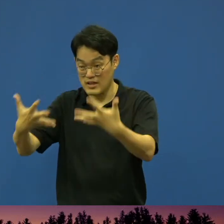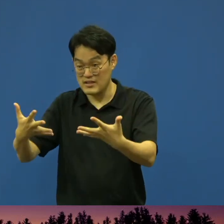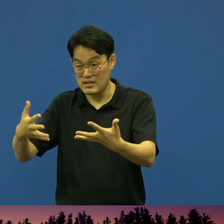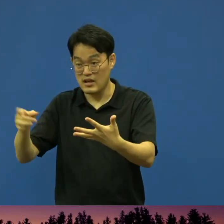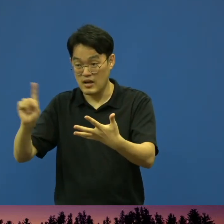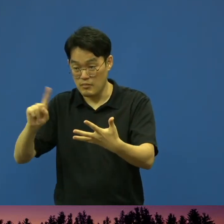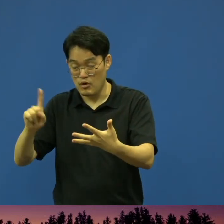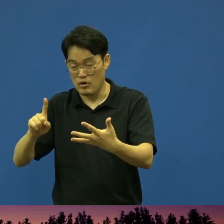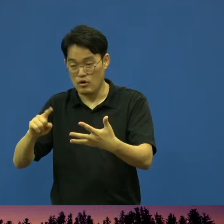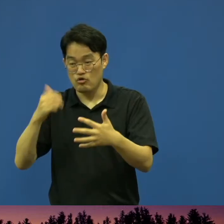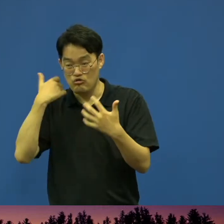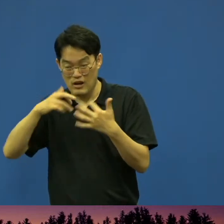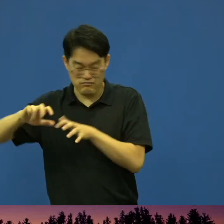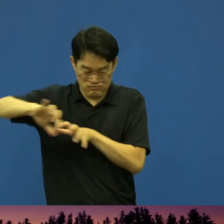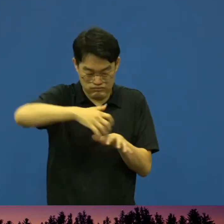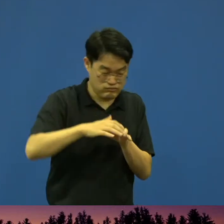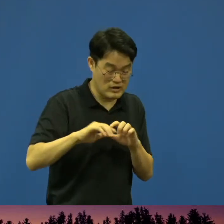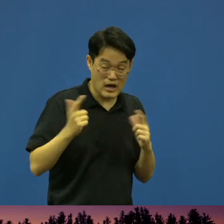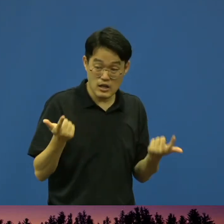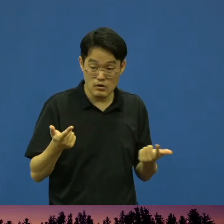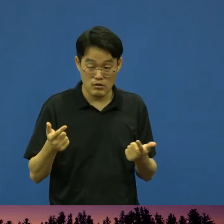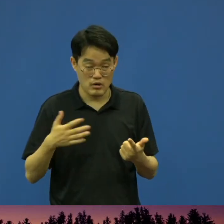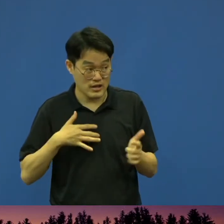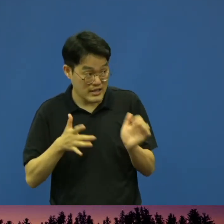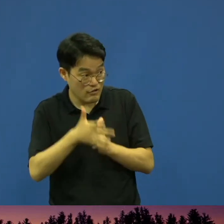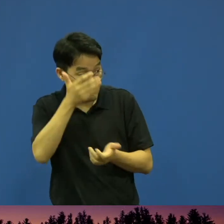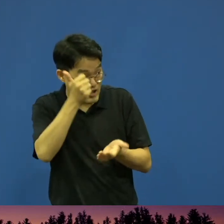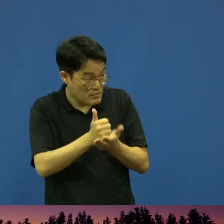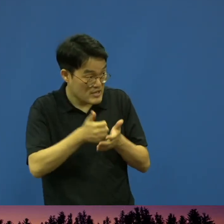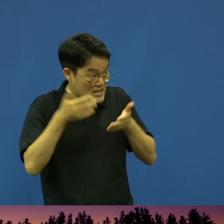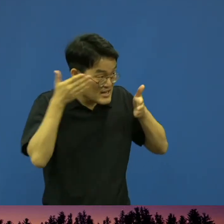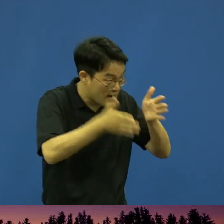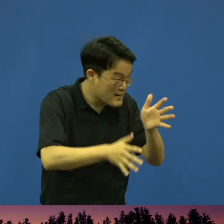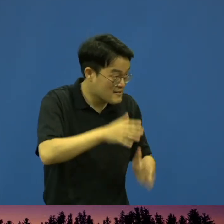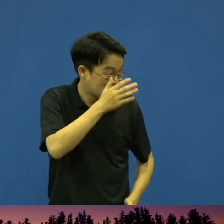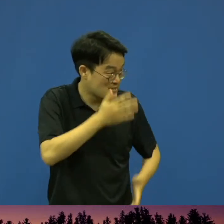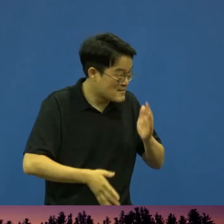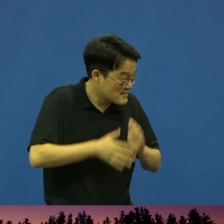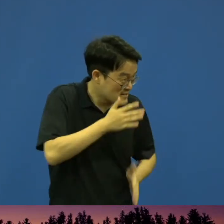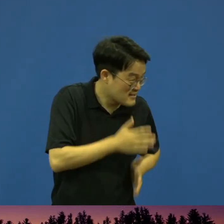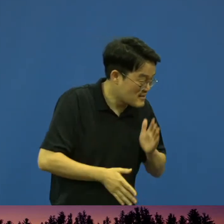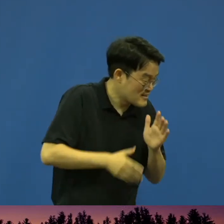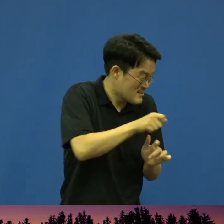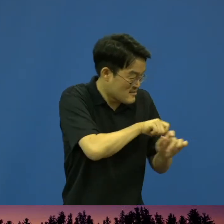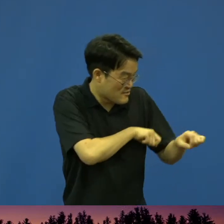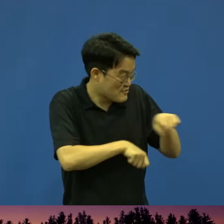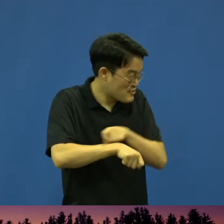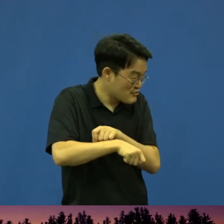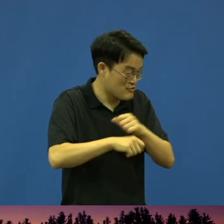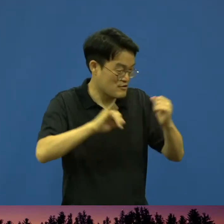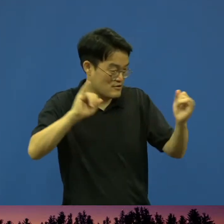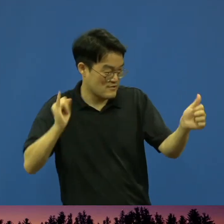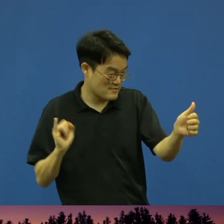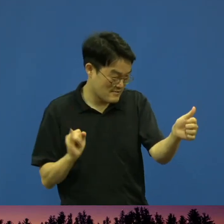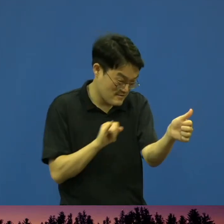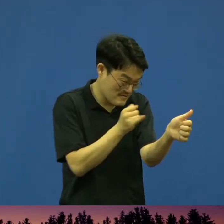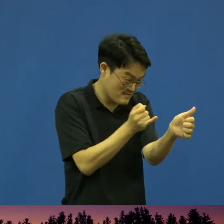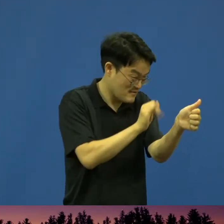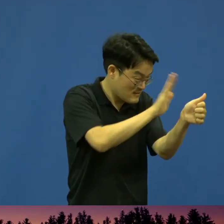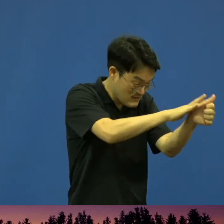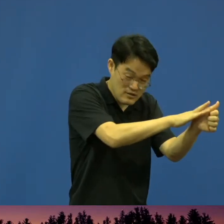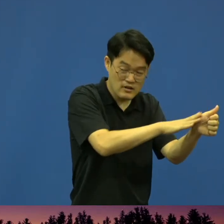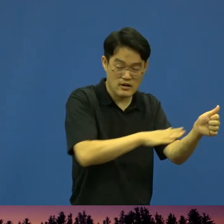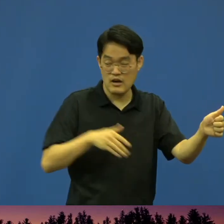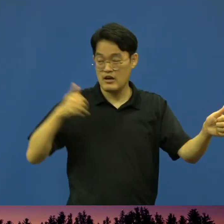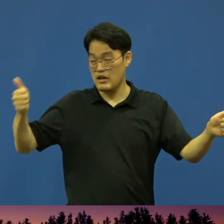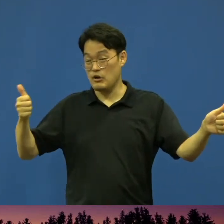거슬러가는 믿음이었습니다. 그들의 목적지는 바로 예수 그리스도였습니다. 혈류병 여인의 목적지는 예수 그리스도였습니다.